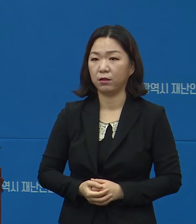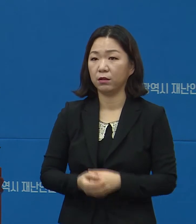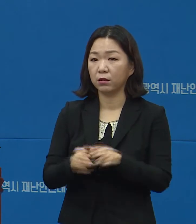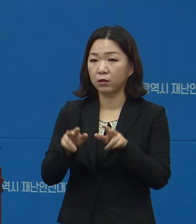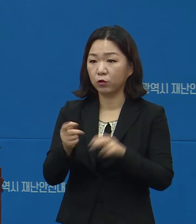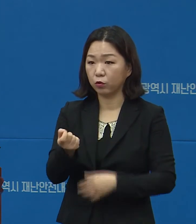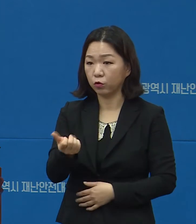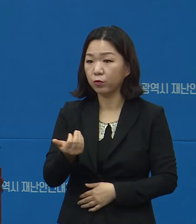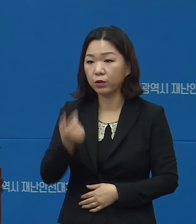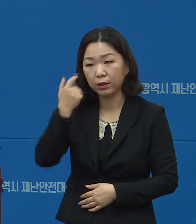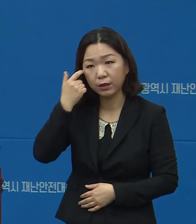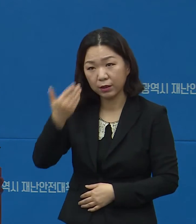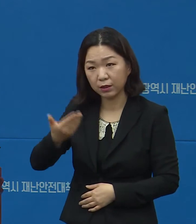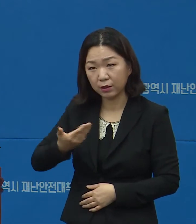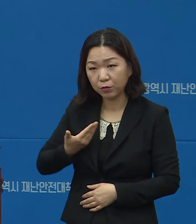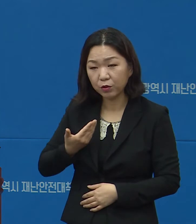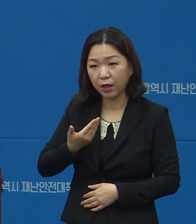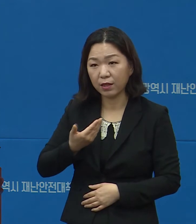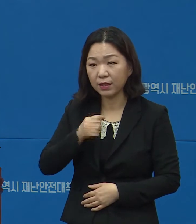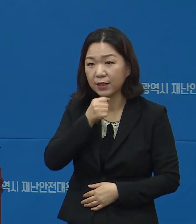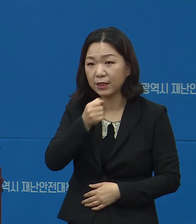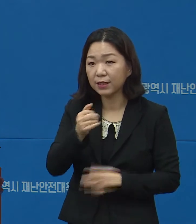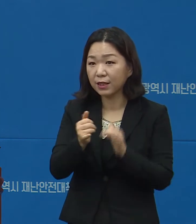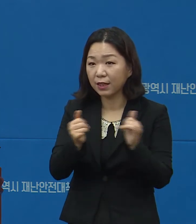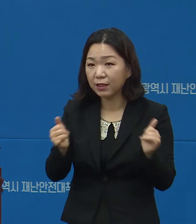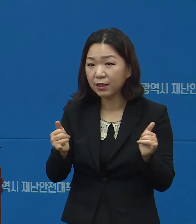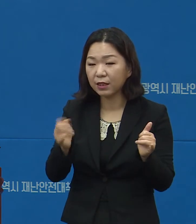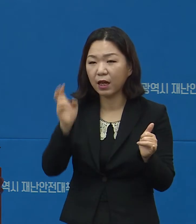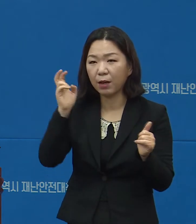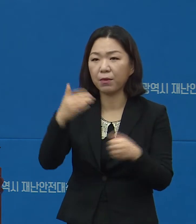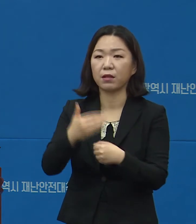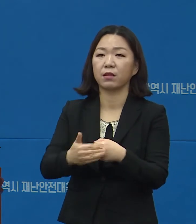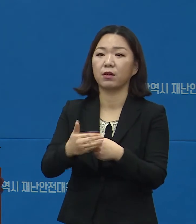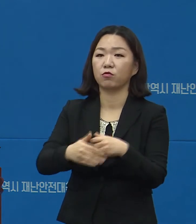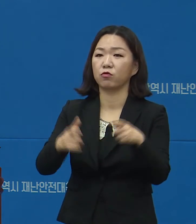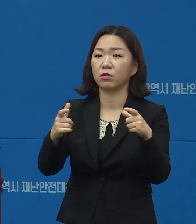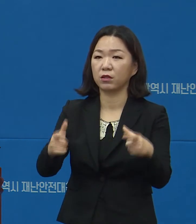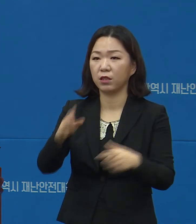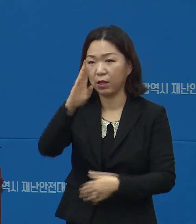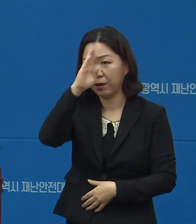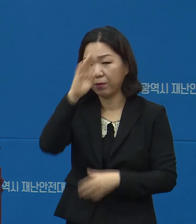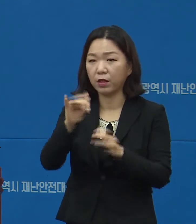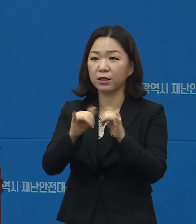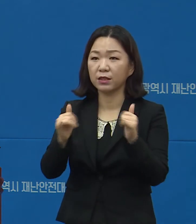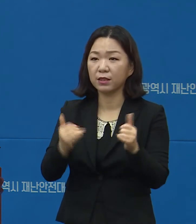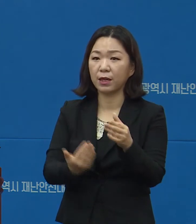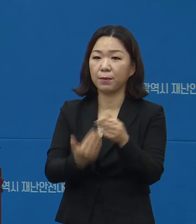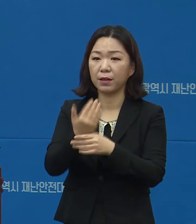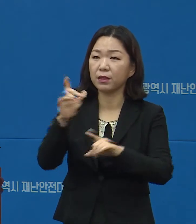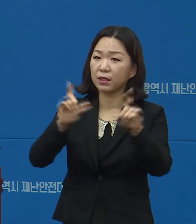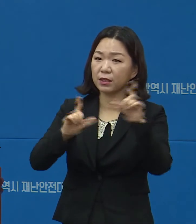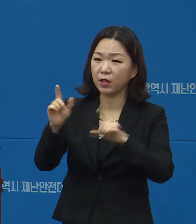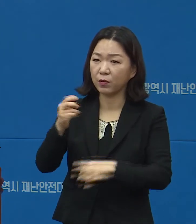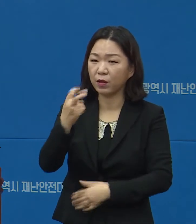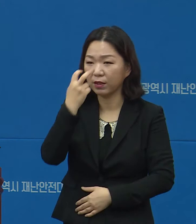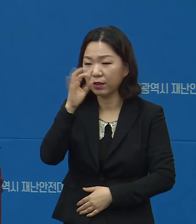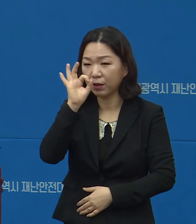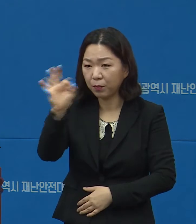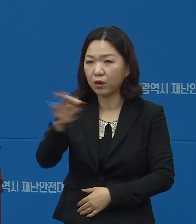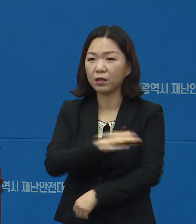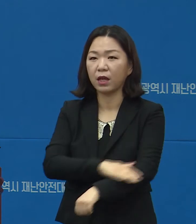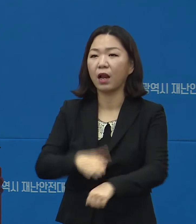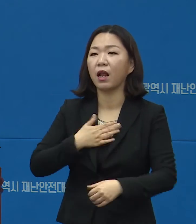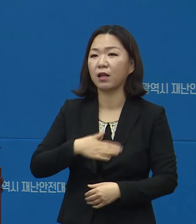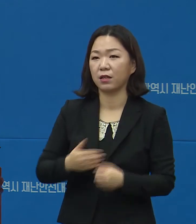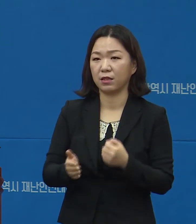지금 방금 질문하신 기자님께서 아마 우리 대구에서 확진자 발생 상황을 지켜보셔서 알겠지만은